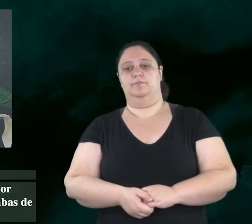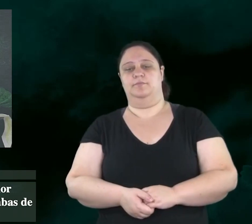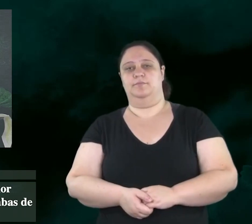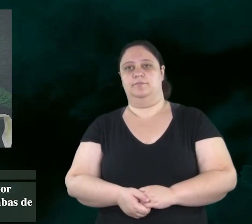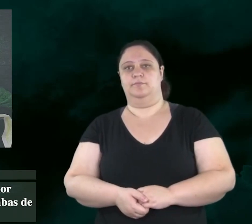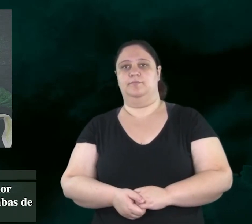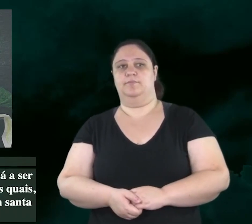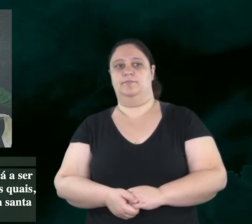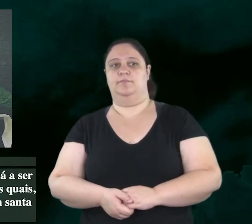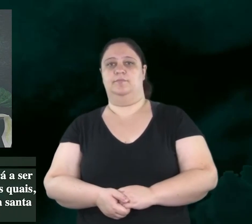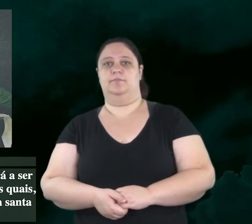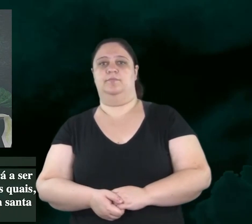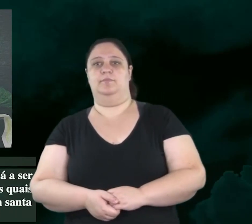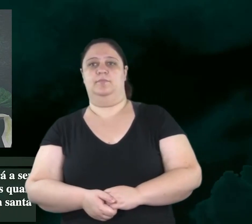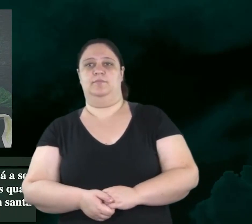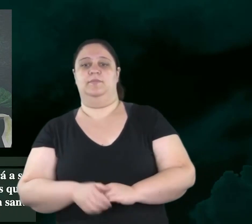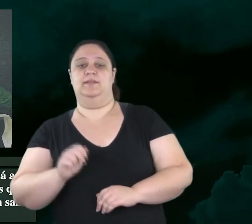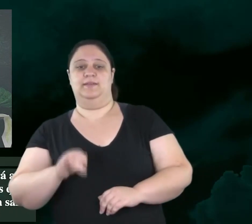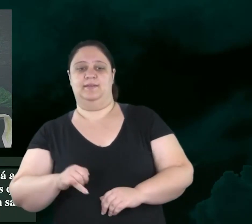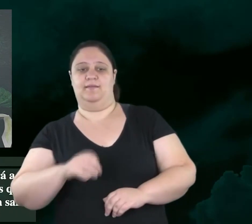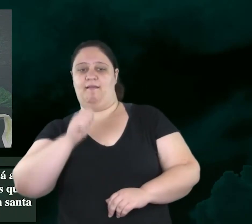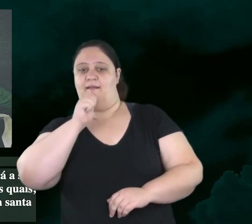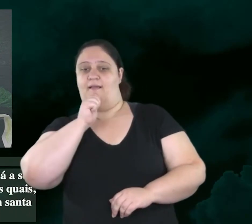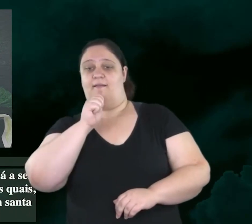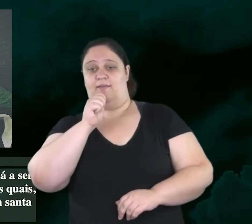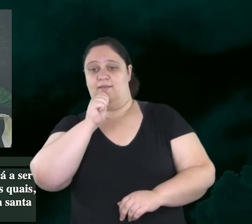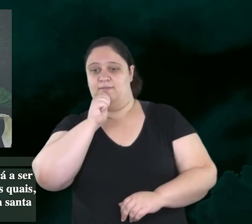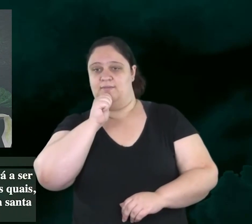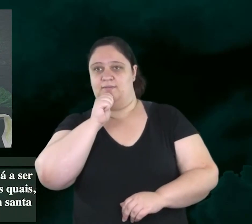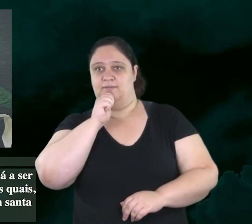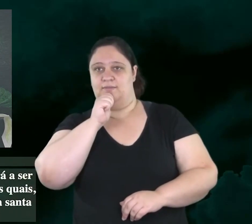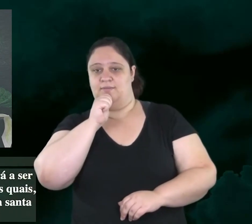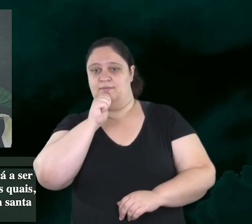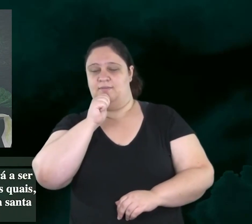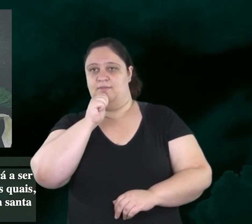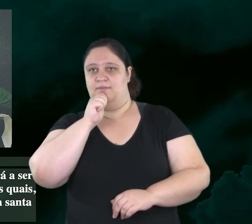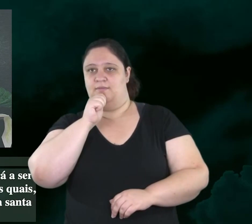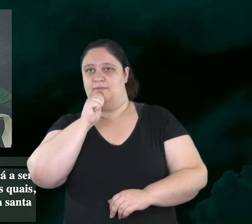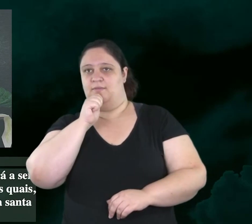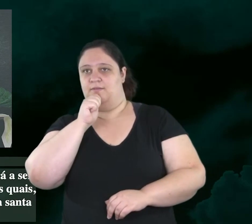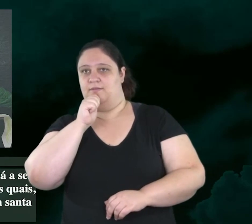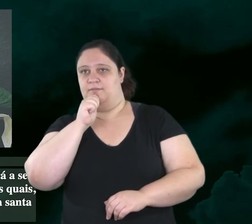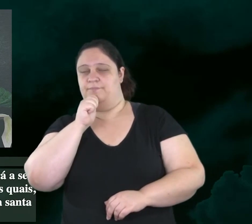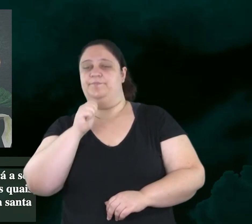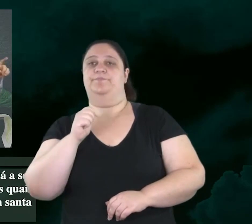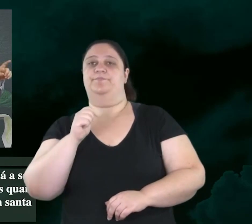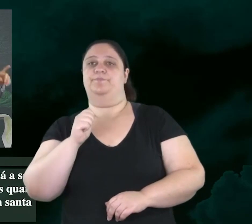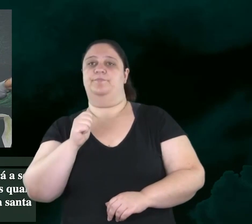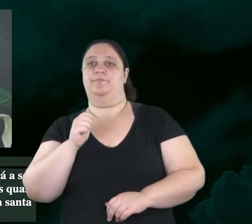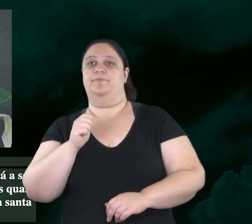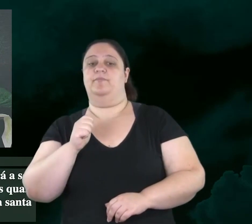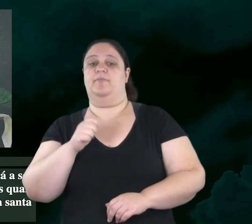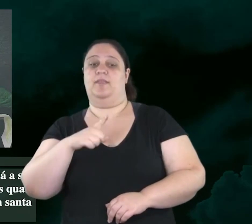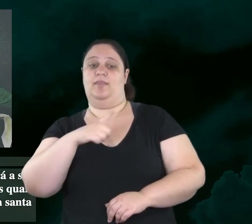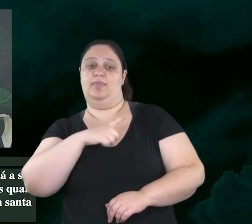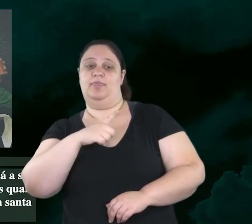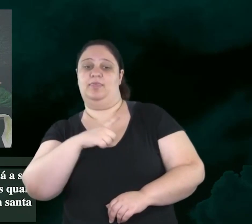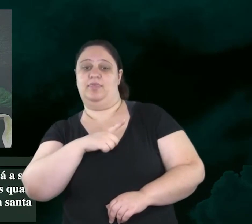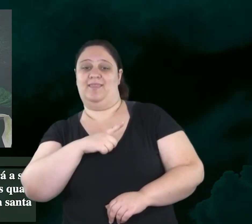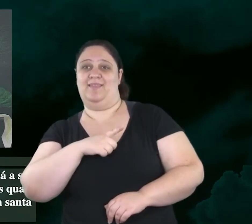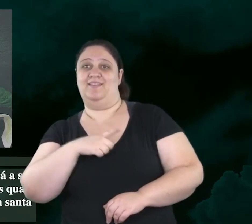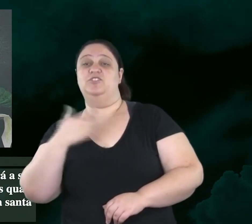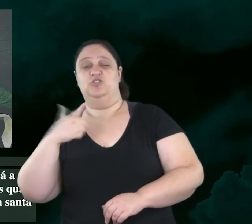a 10ª parte dela, tornará a ser destruída. Tudo será destruído,